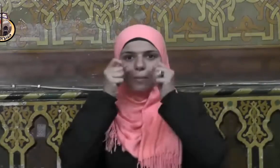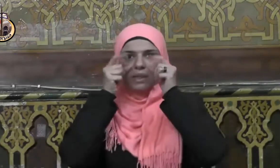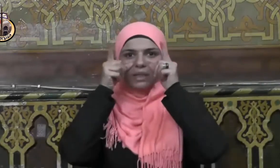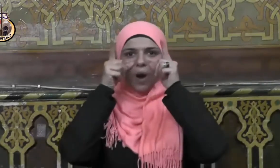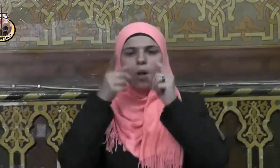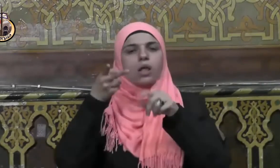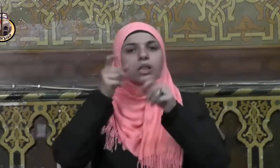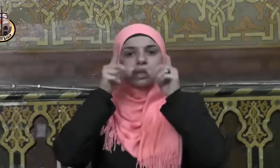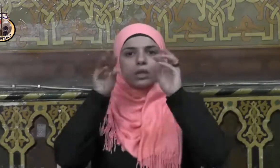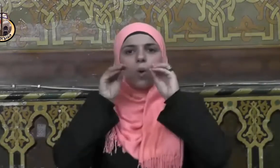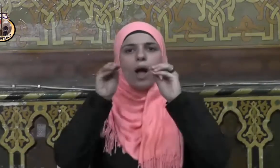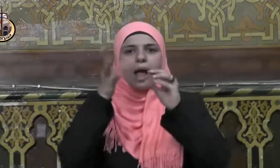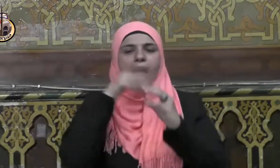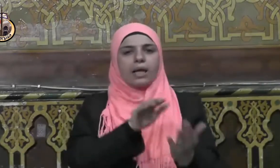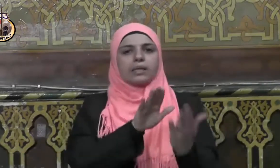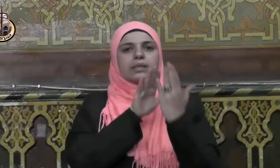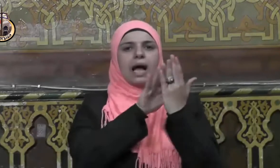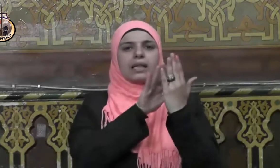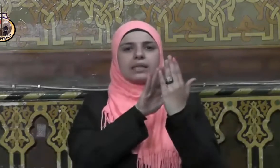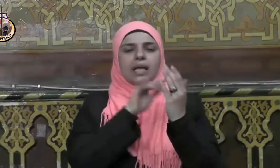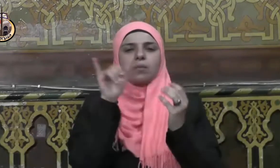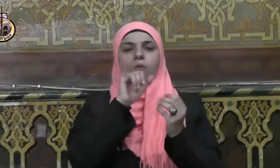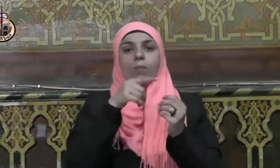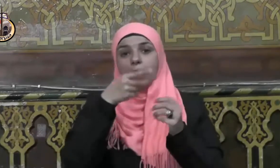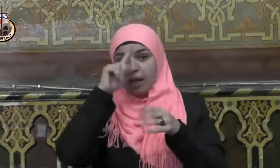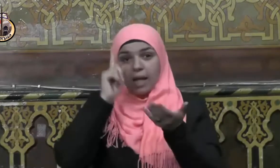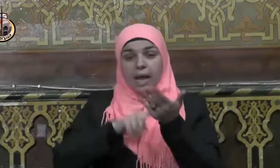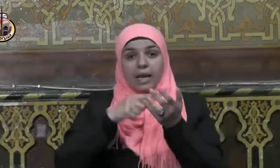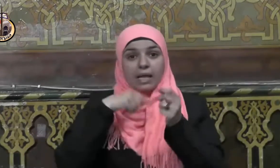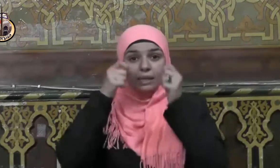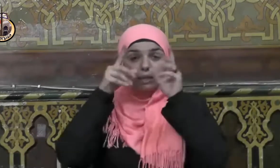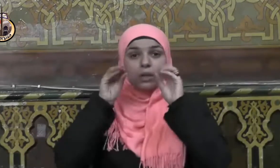بالتحديات، فإن الوعي بقيمة الوطن